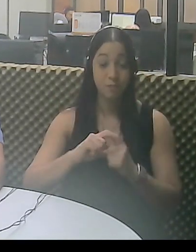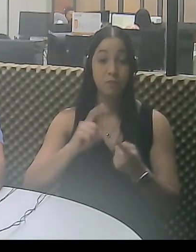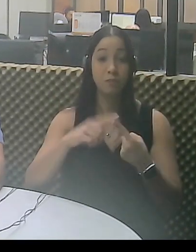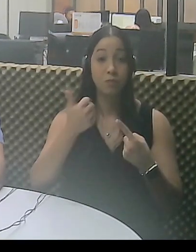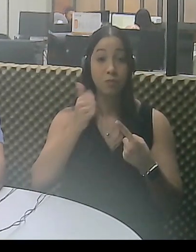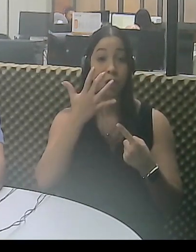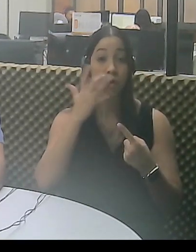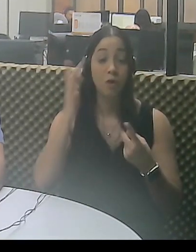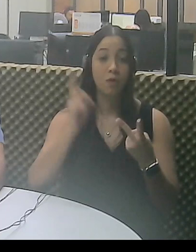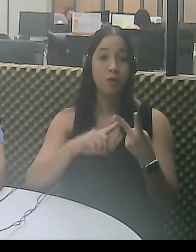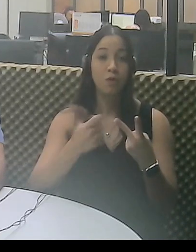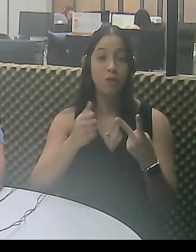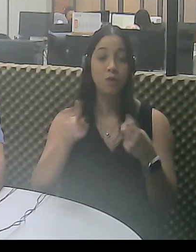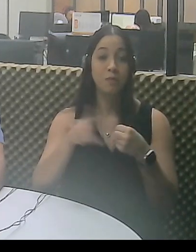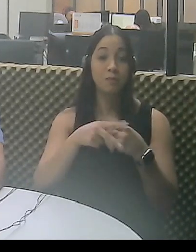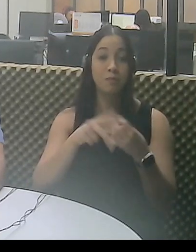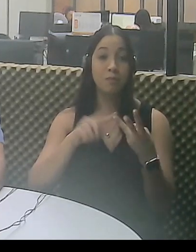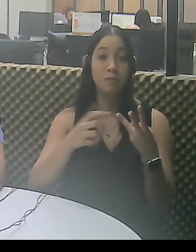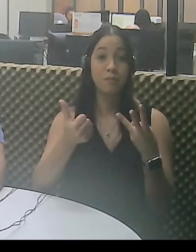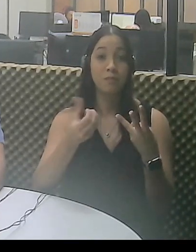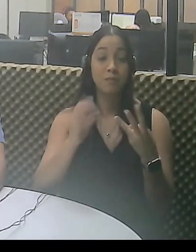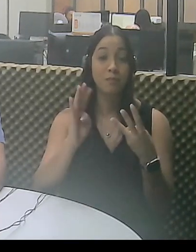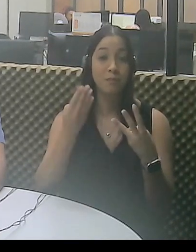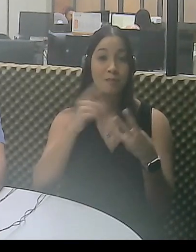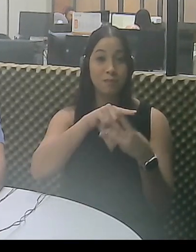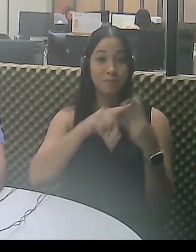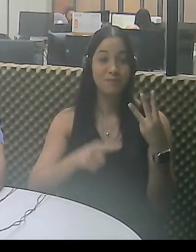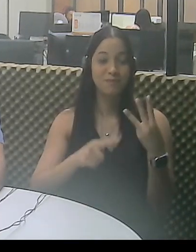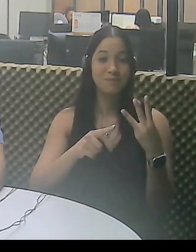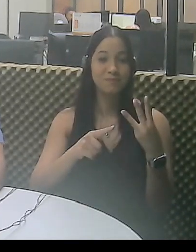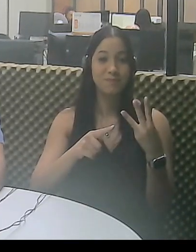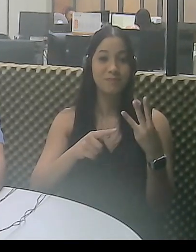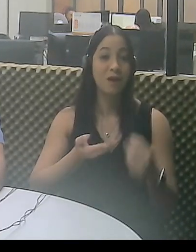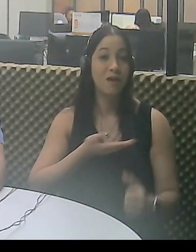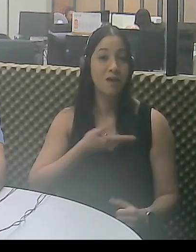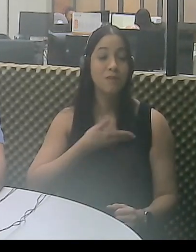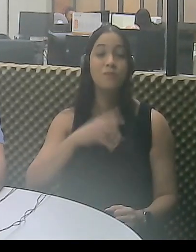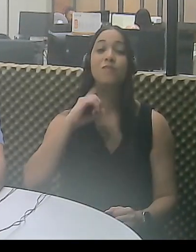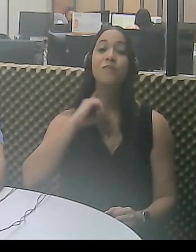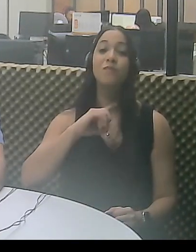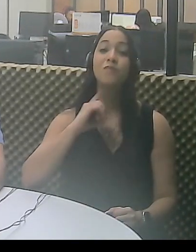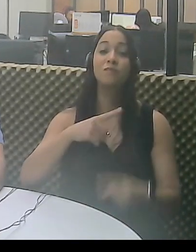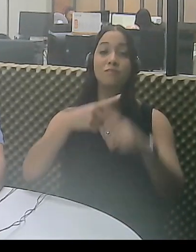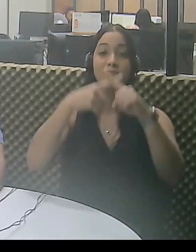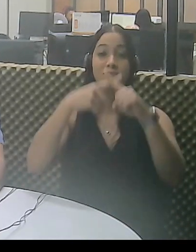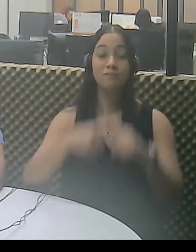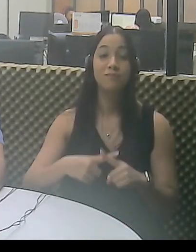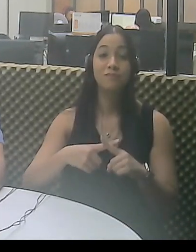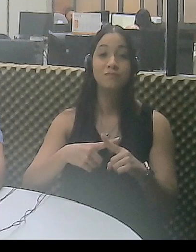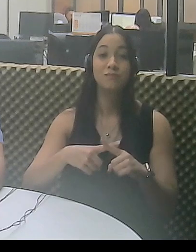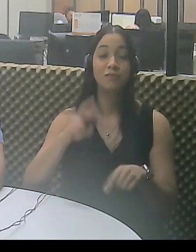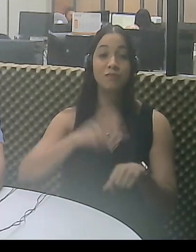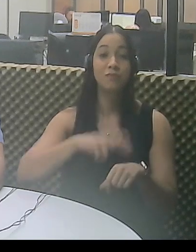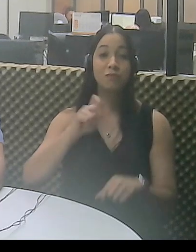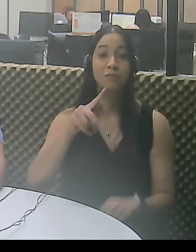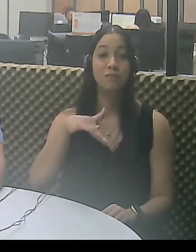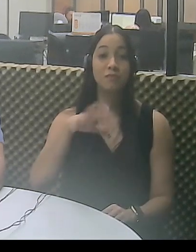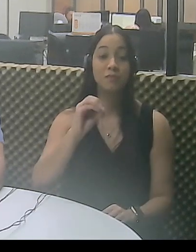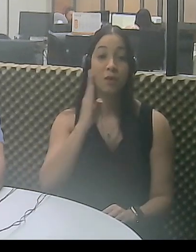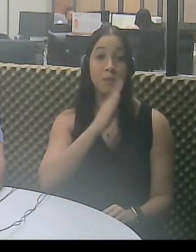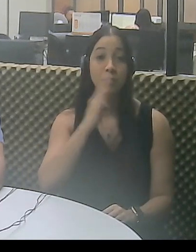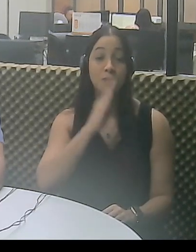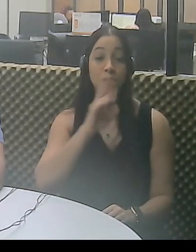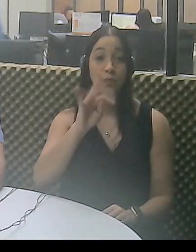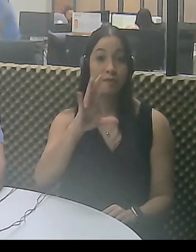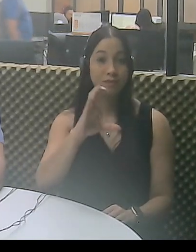11 de ouro, 11 de prata e 16 de bronze na Copa Amigos de Minas, disputada no ginásio Dr. Eugênio Pimentel Arantes,